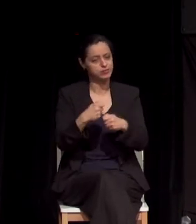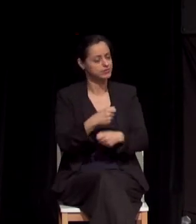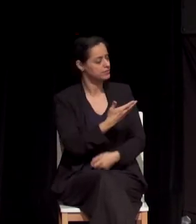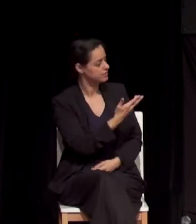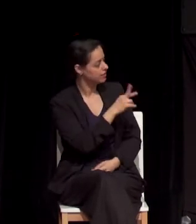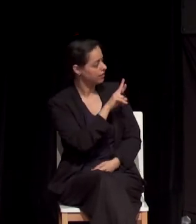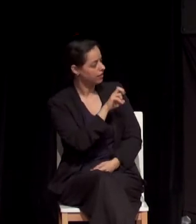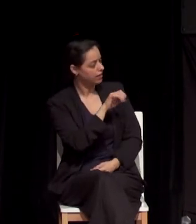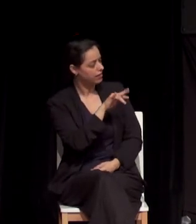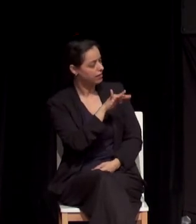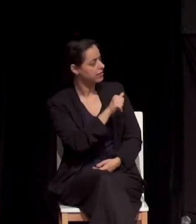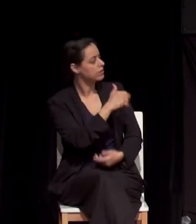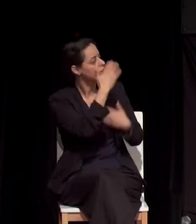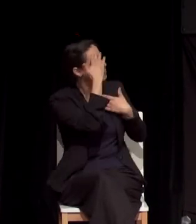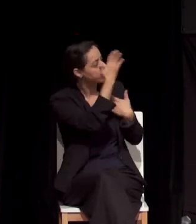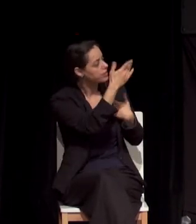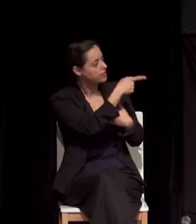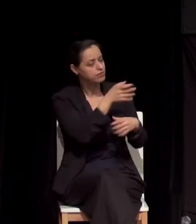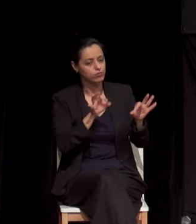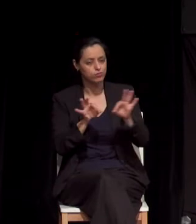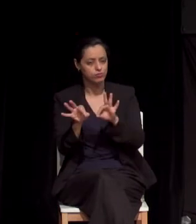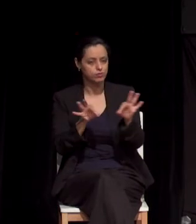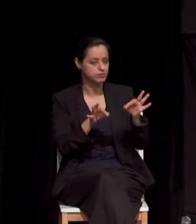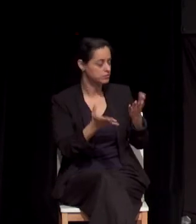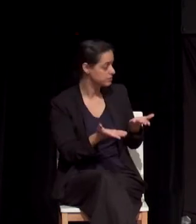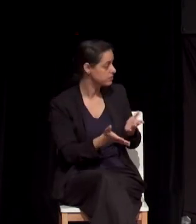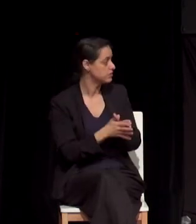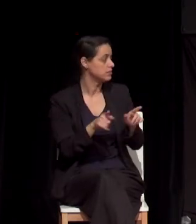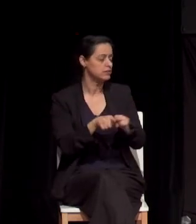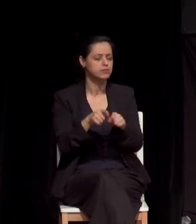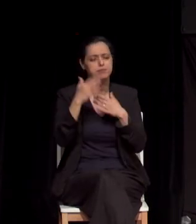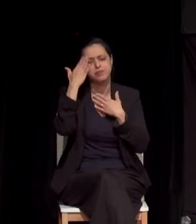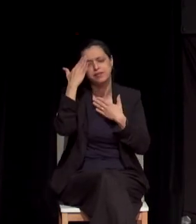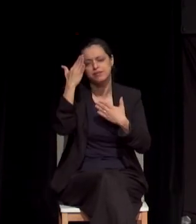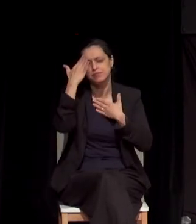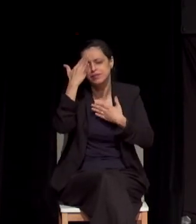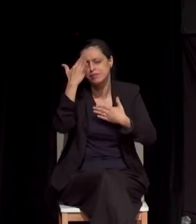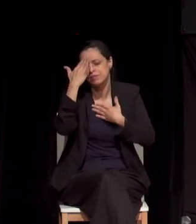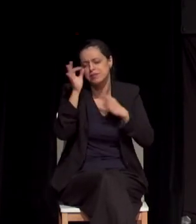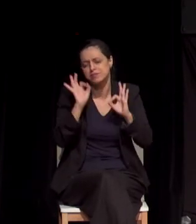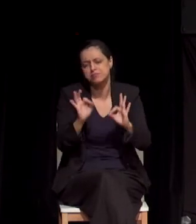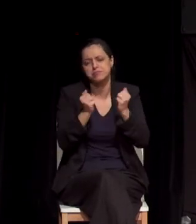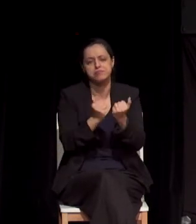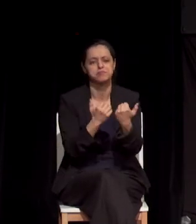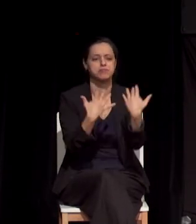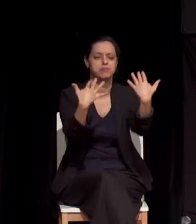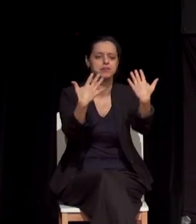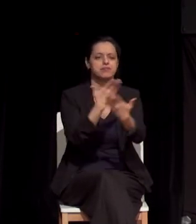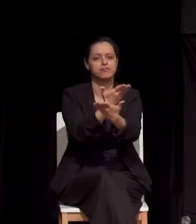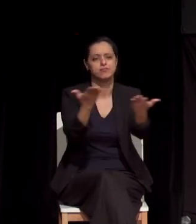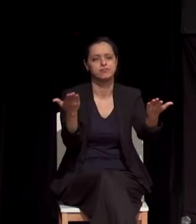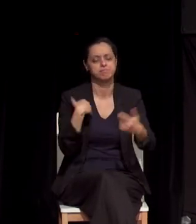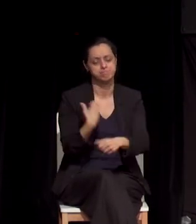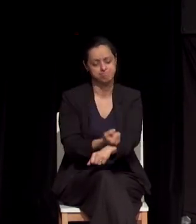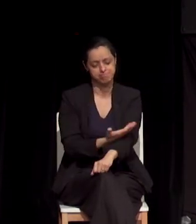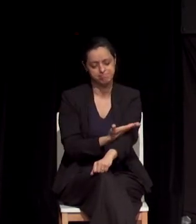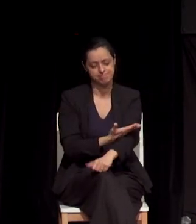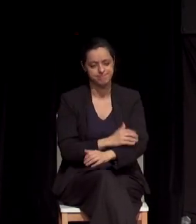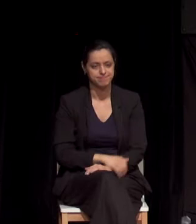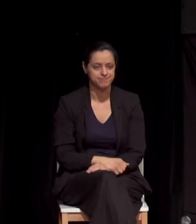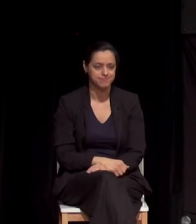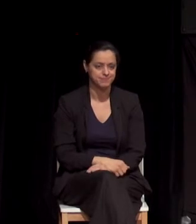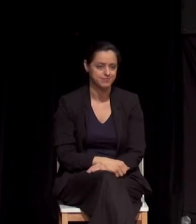obrigada pela mediação e muito obrigada mesmo pela presença de todos vocês aqui. Eu fico muito emocionada com